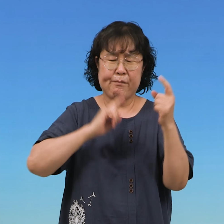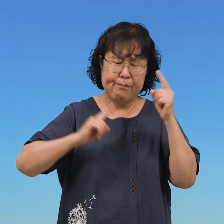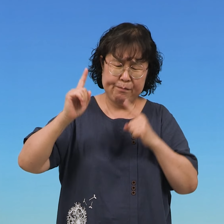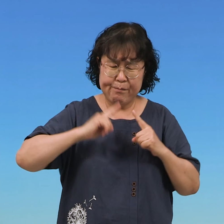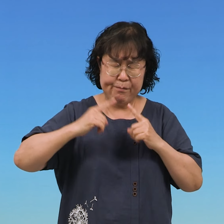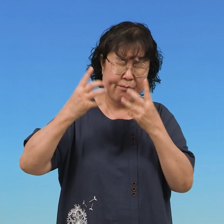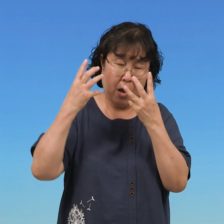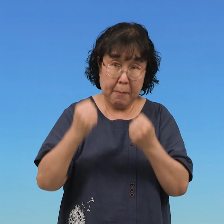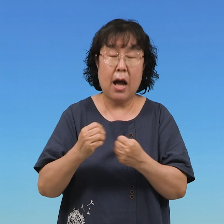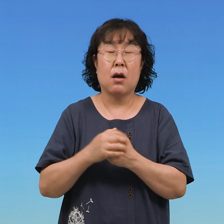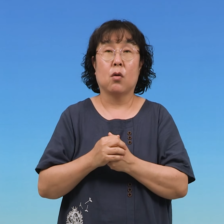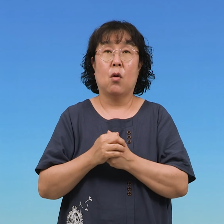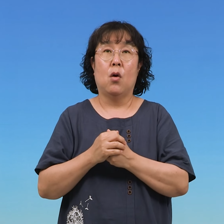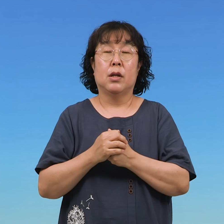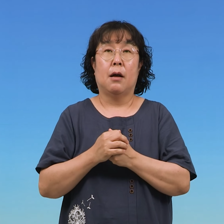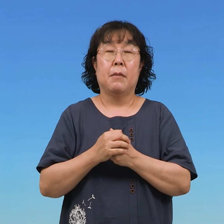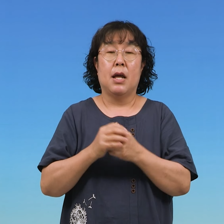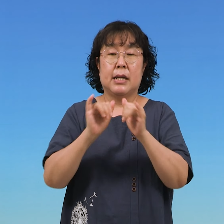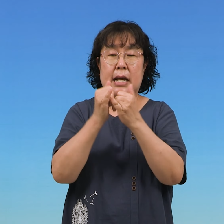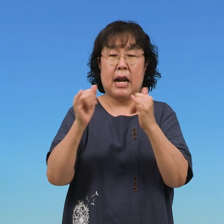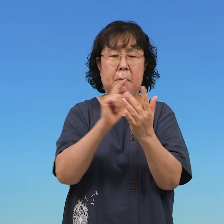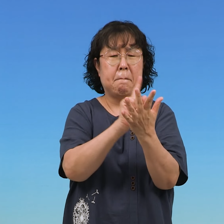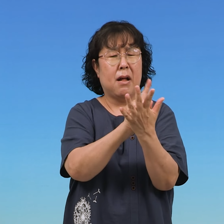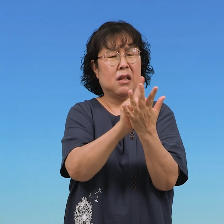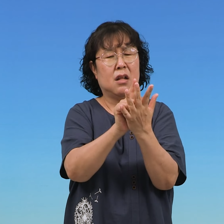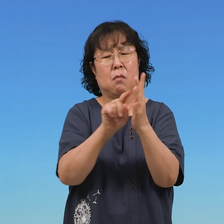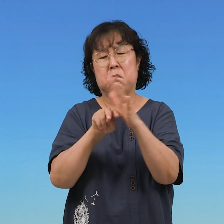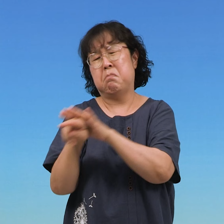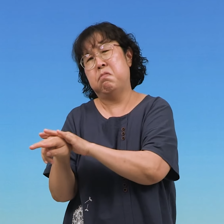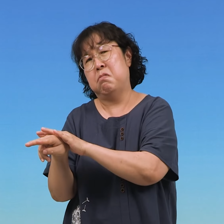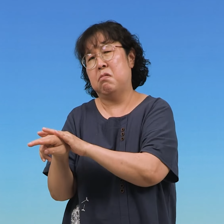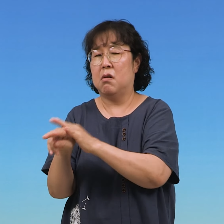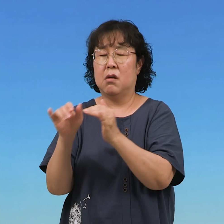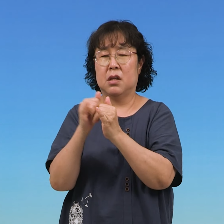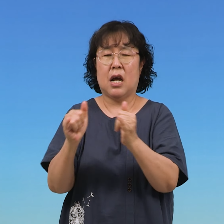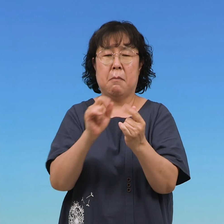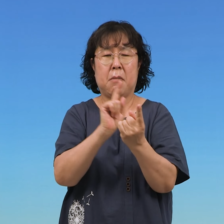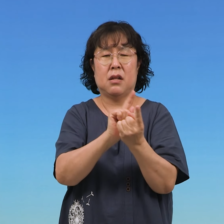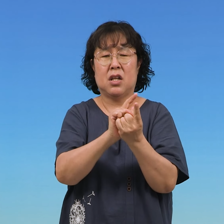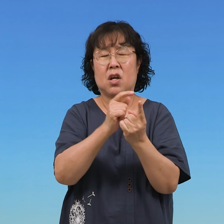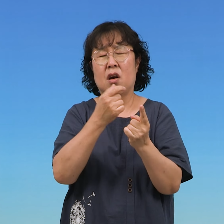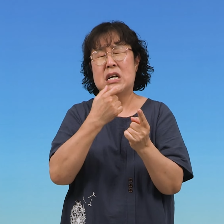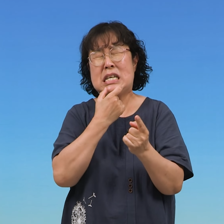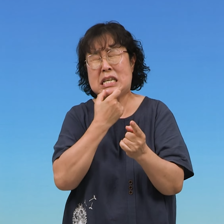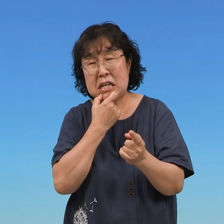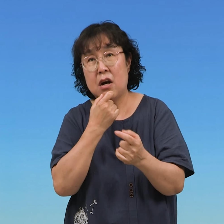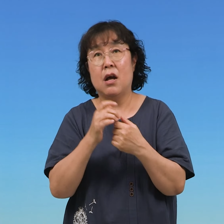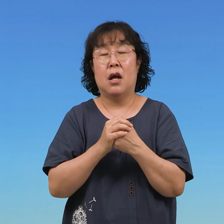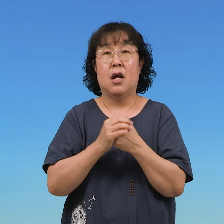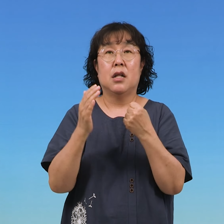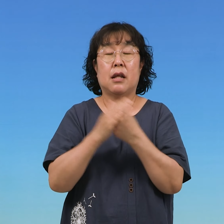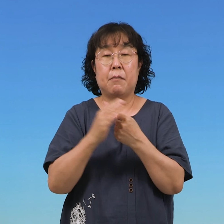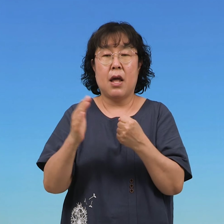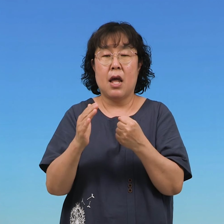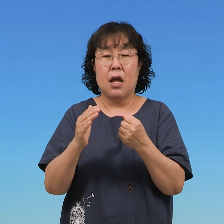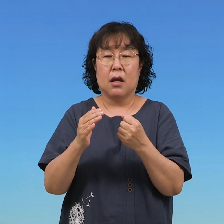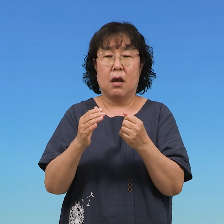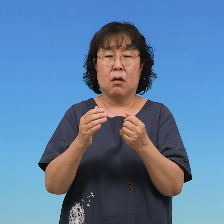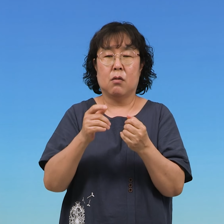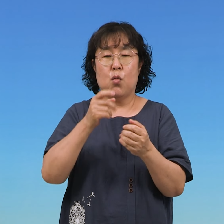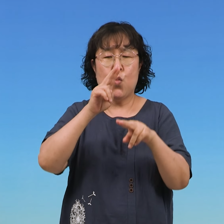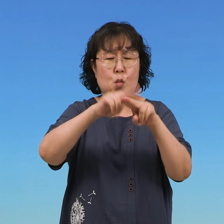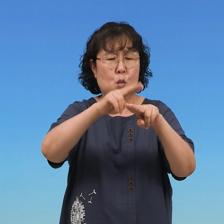있고, 그래서 그 공동마을 그 공동 그 우물 물 들어갈 때는 사람 없을 때만, 그래서 가장